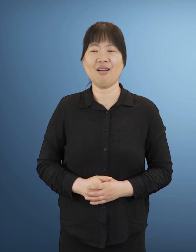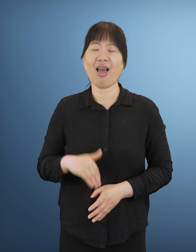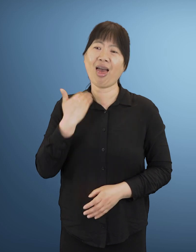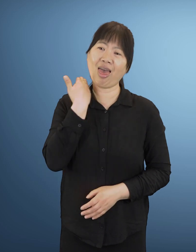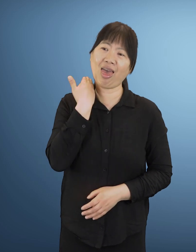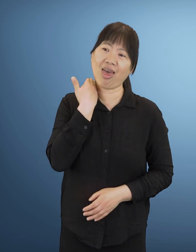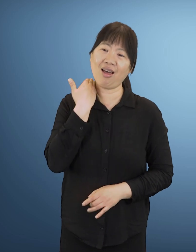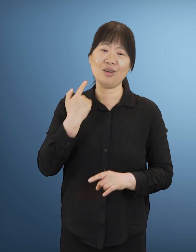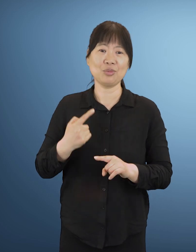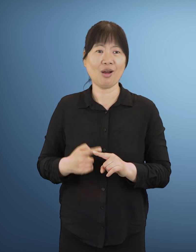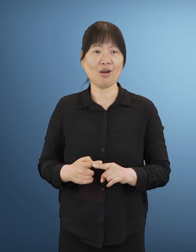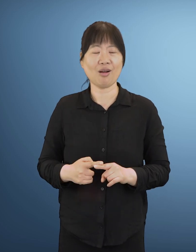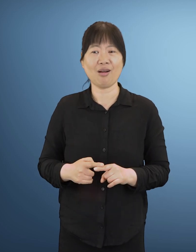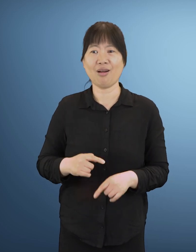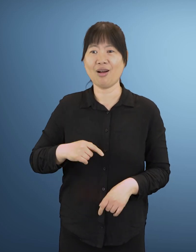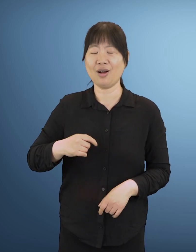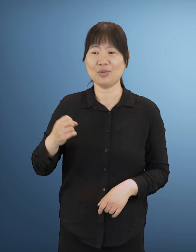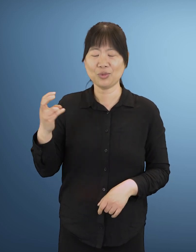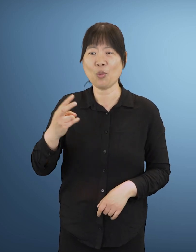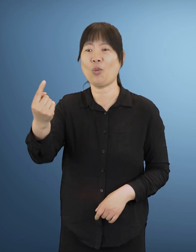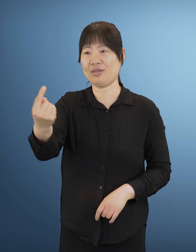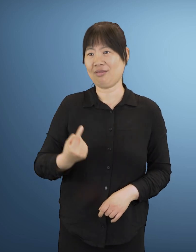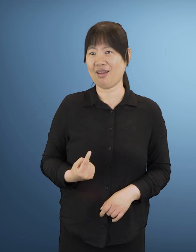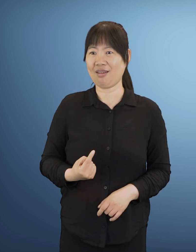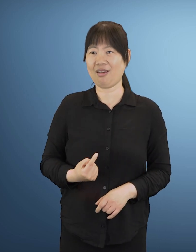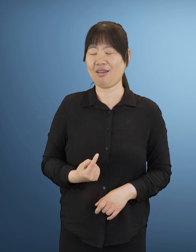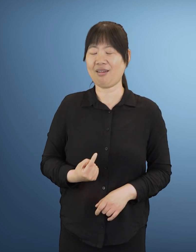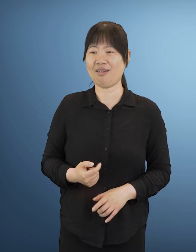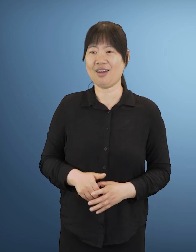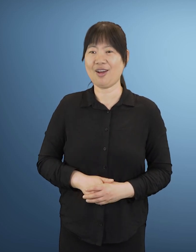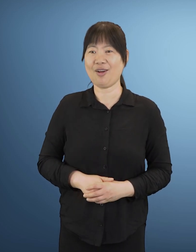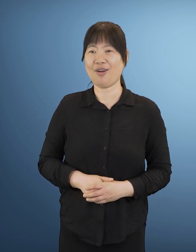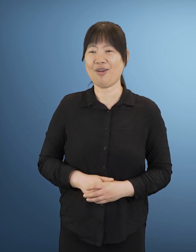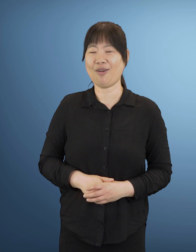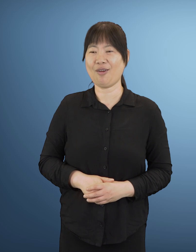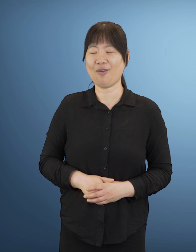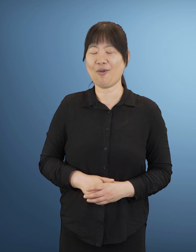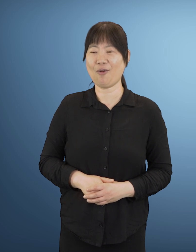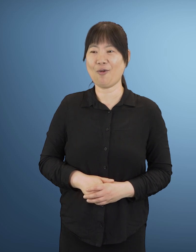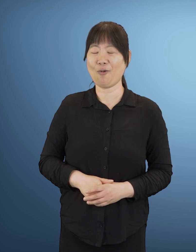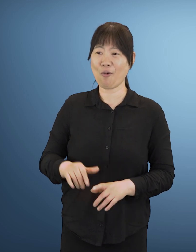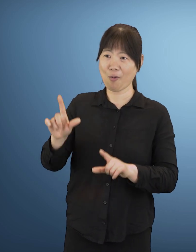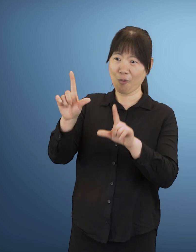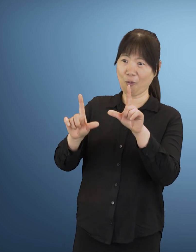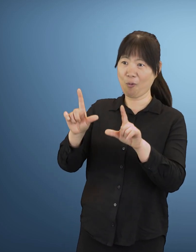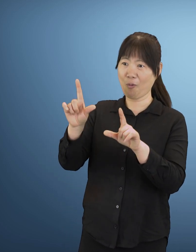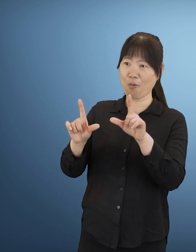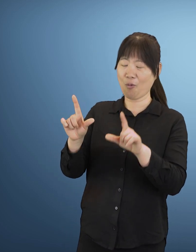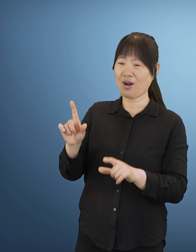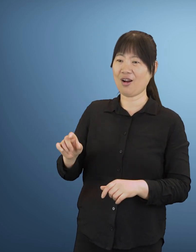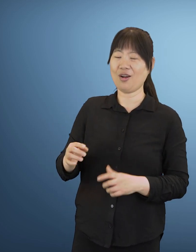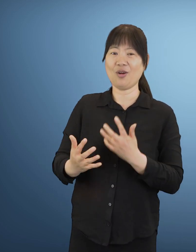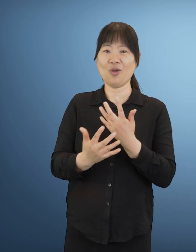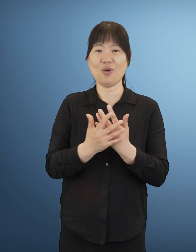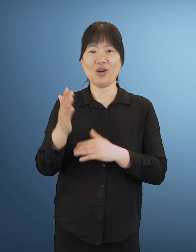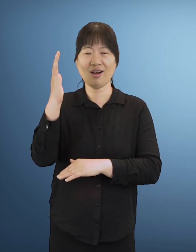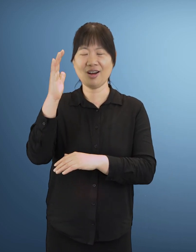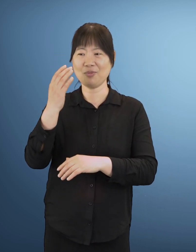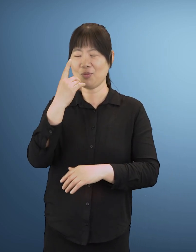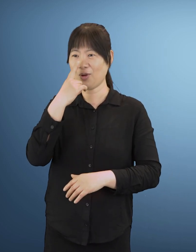보이더니 어디 갔다 온 거야? 아주 인물도 달리 보이고, 게다가 이 회당에 들어와서